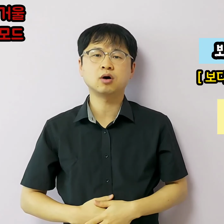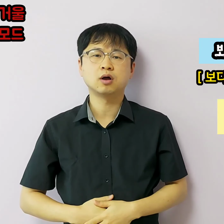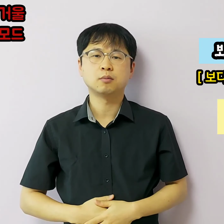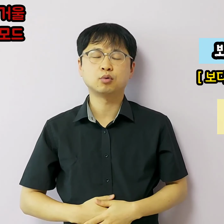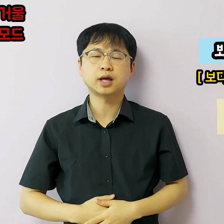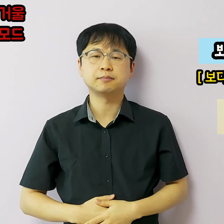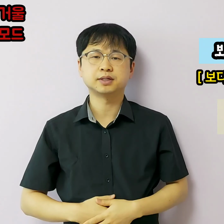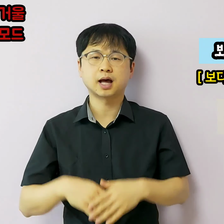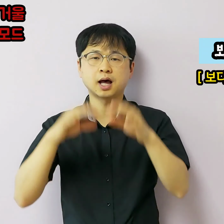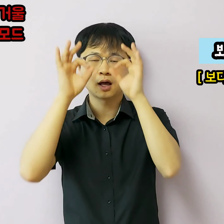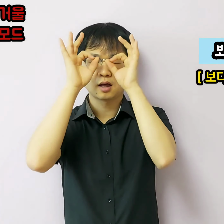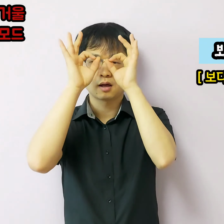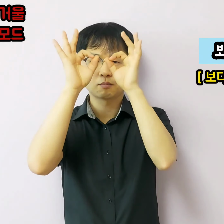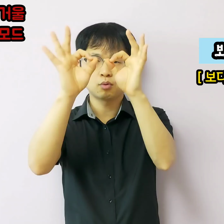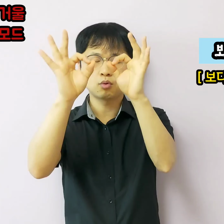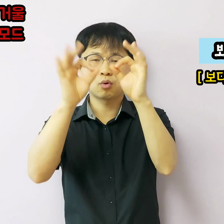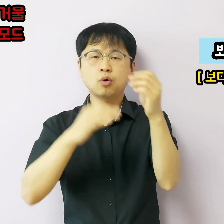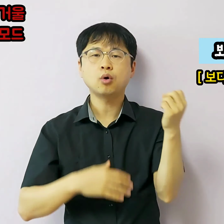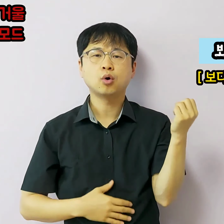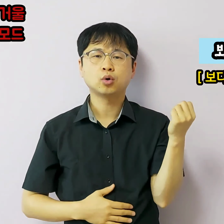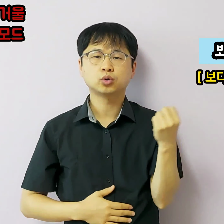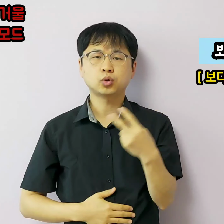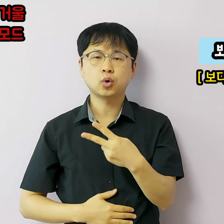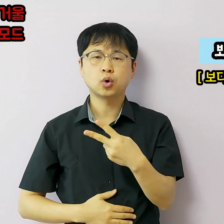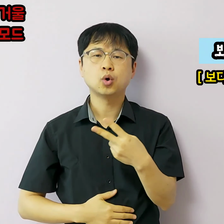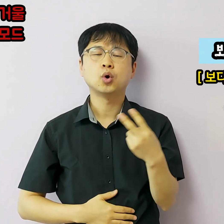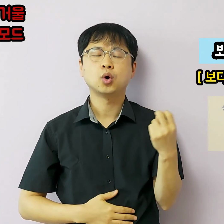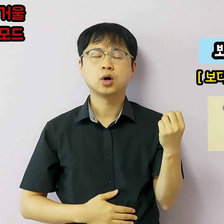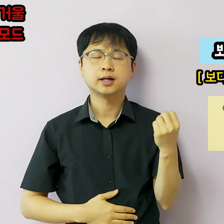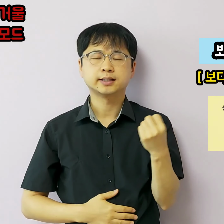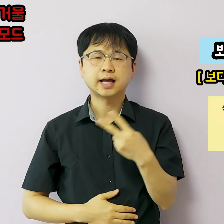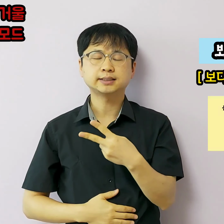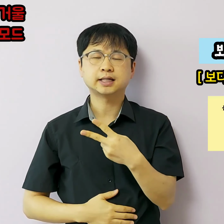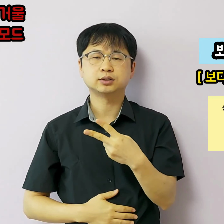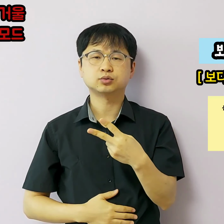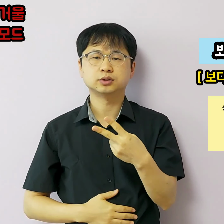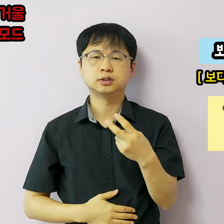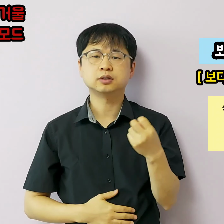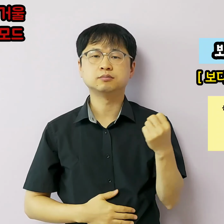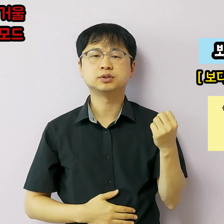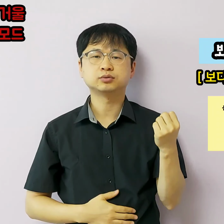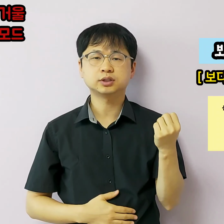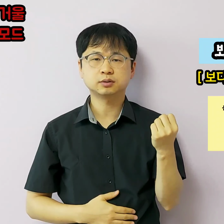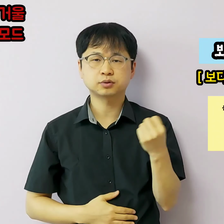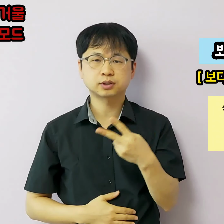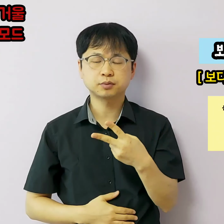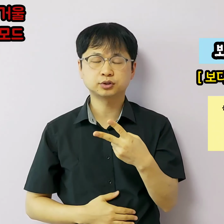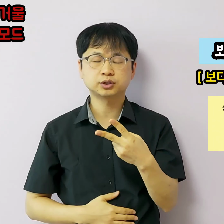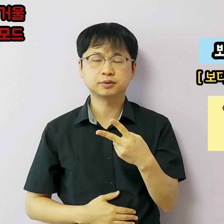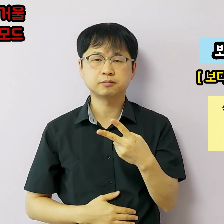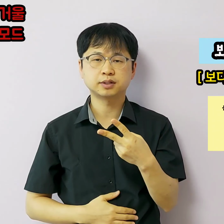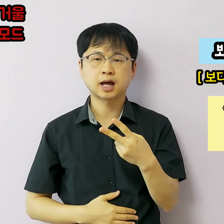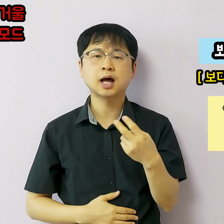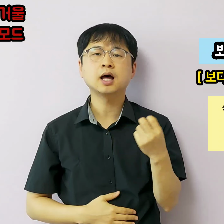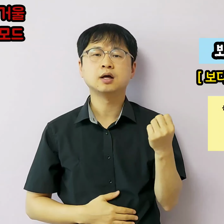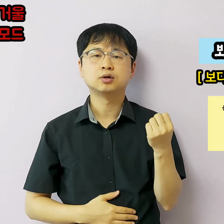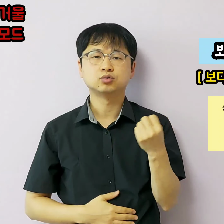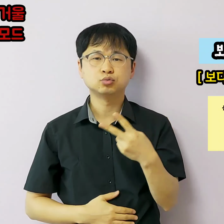되겠죠. 보다입니다. 보고 또 다시라는 수어는 검지중지를 옆으로 딱 펴주시면 됩니다. 두